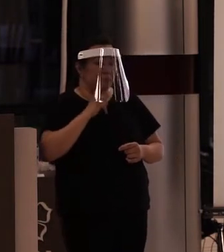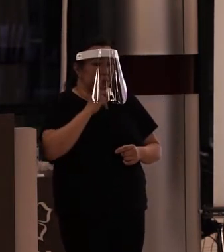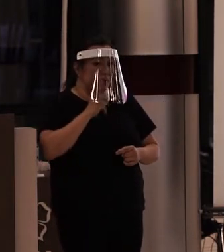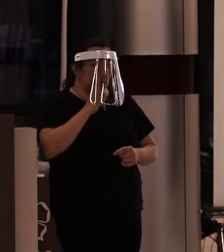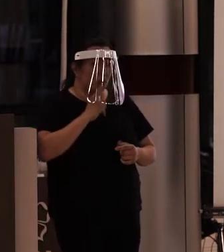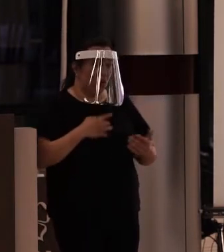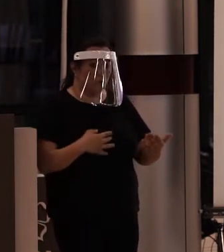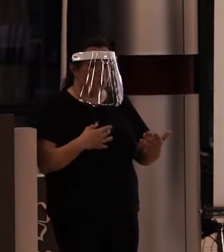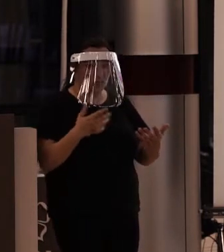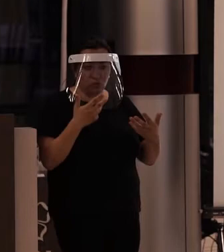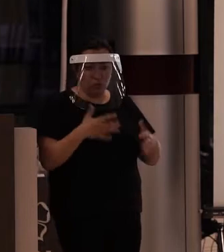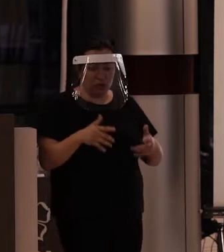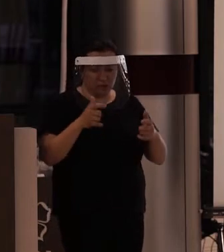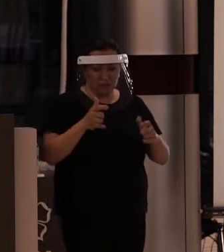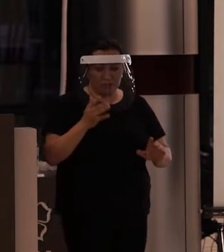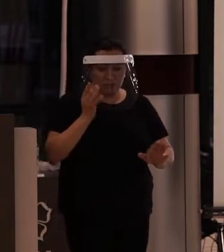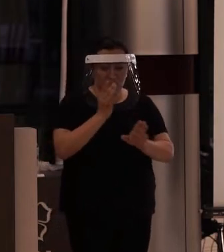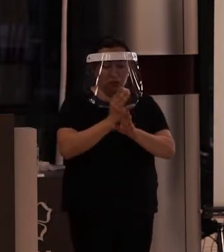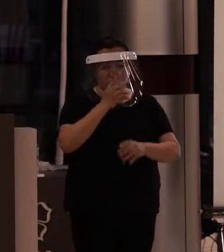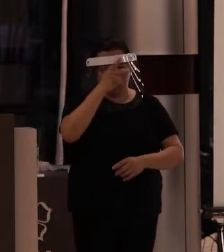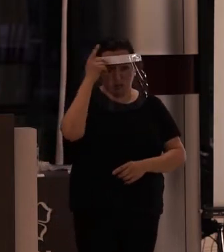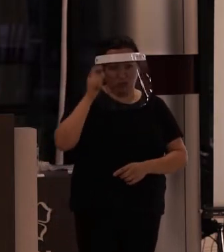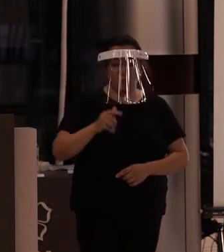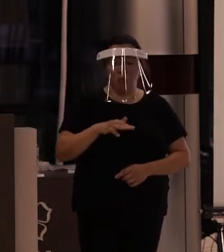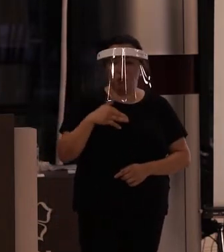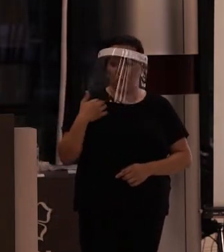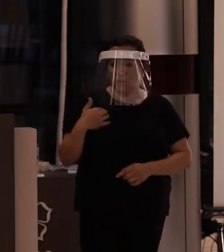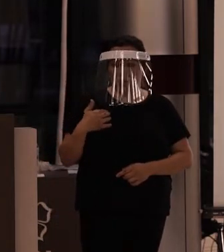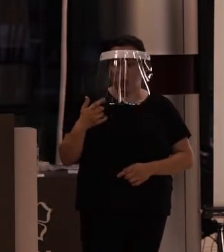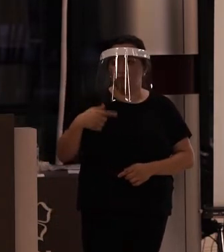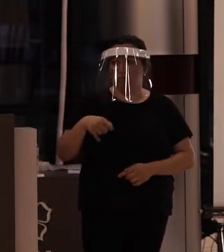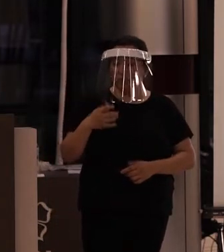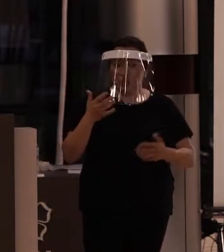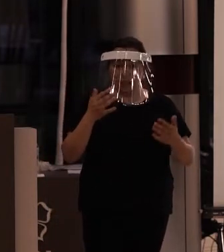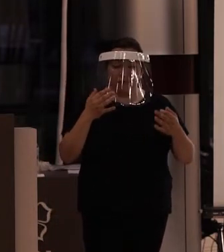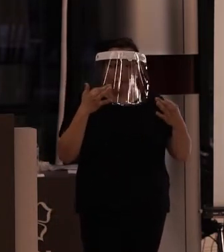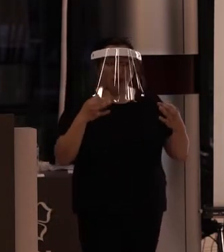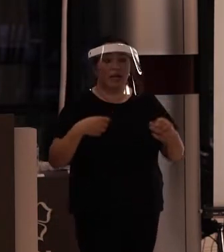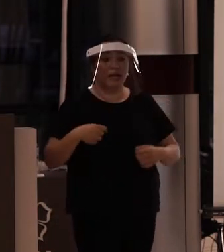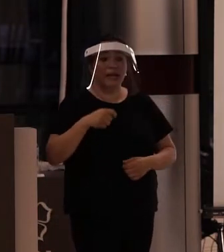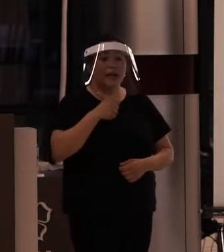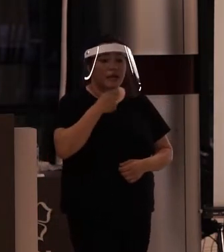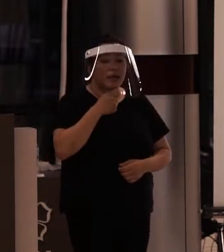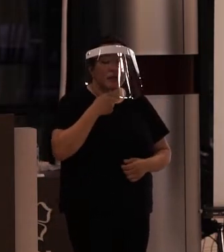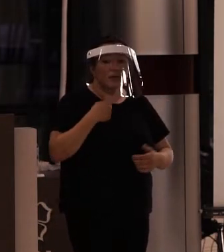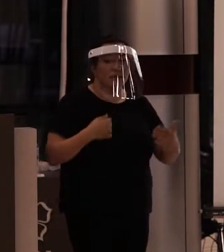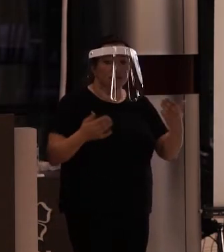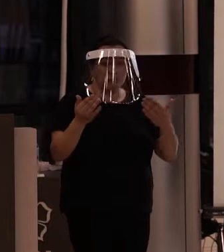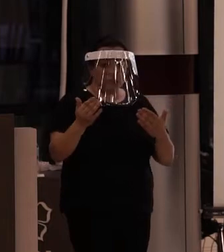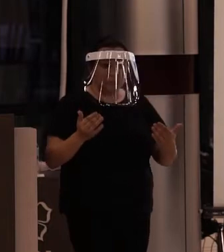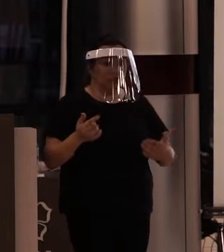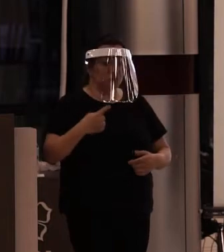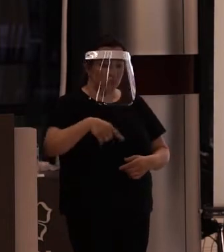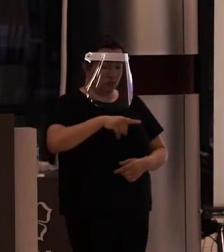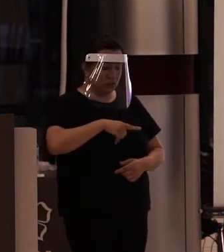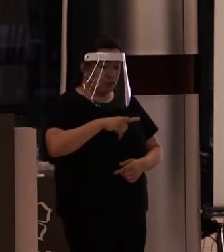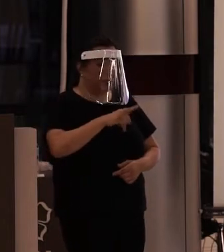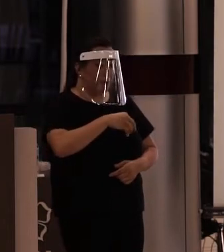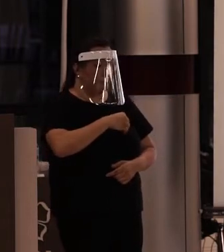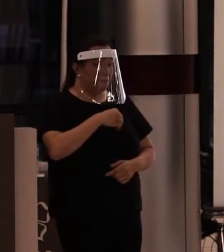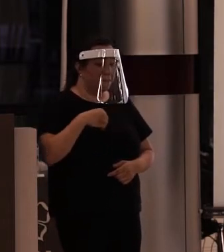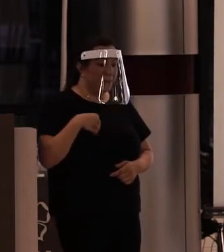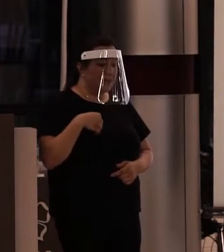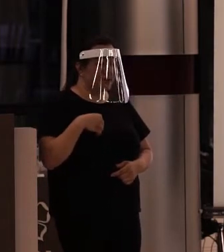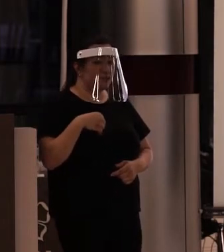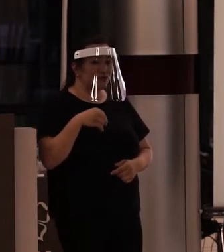detectar que o cara morreu. Né? Nós estamos fazendo analogia e nós somos exatamente isso que o Matheus falou. Nós somos médicos das máquinas.